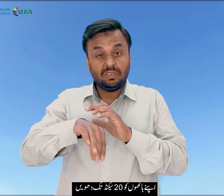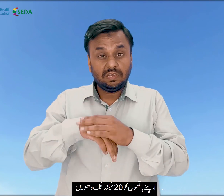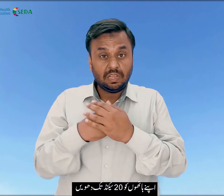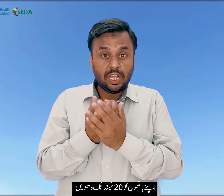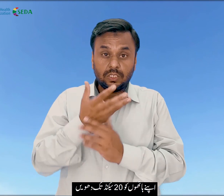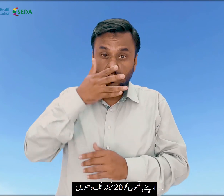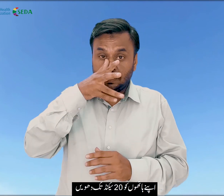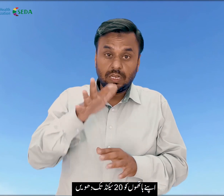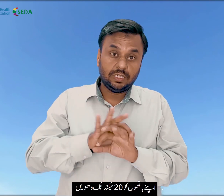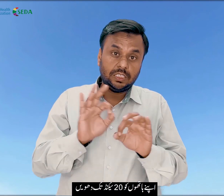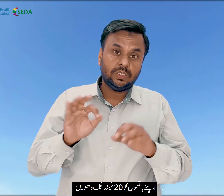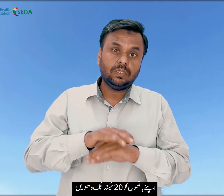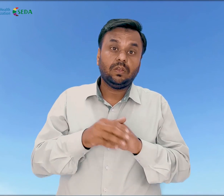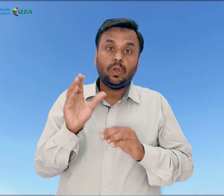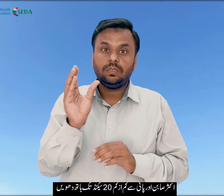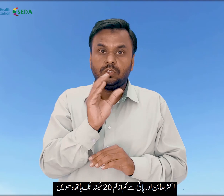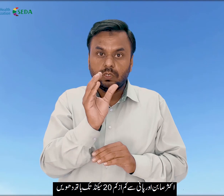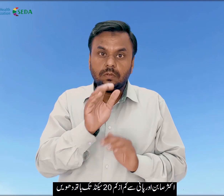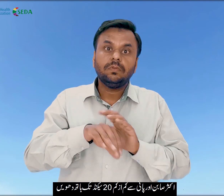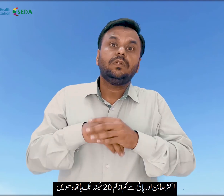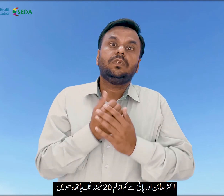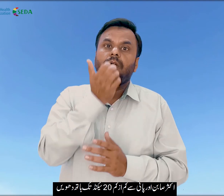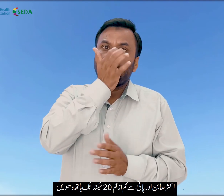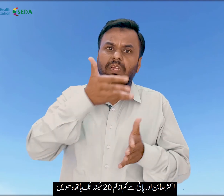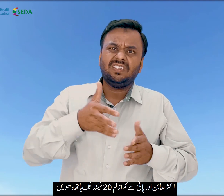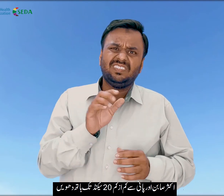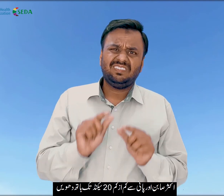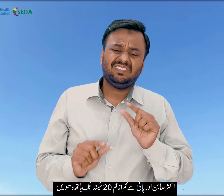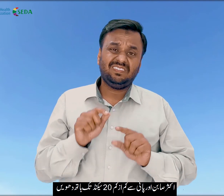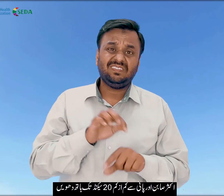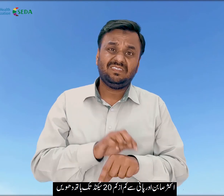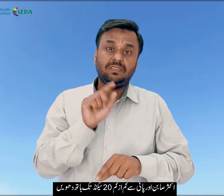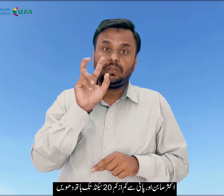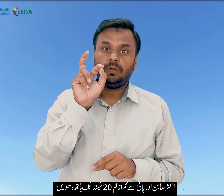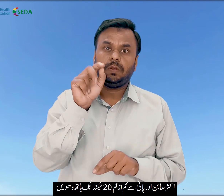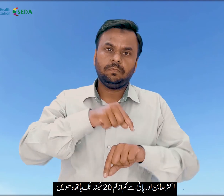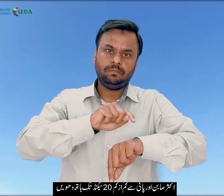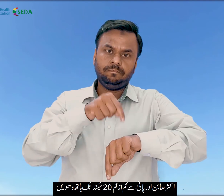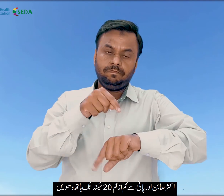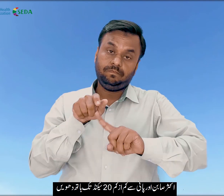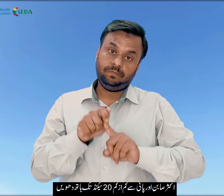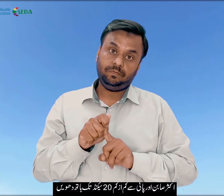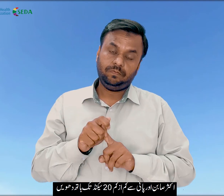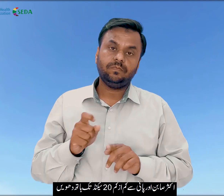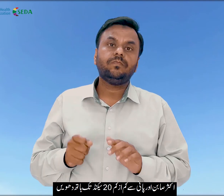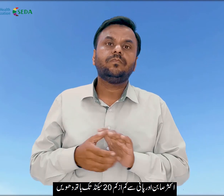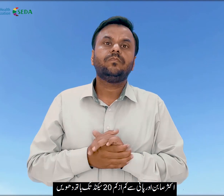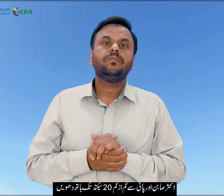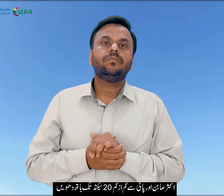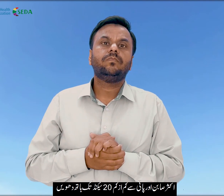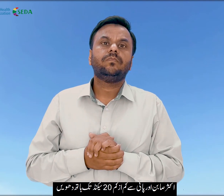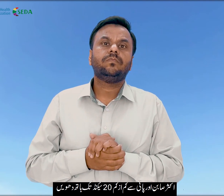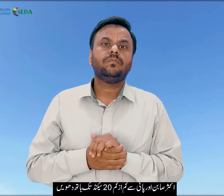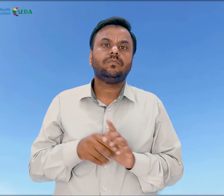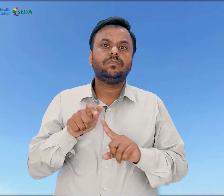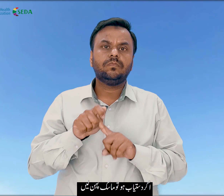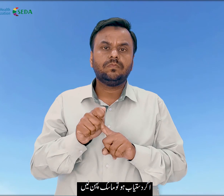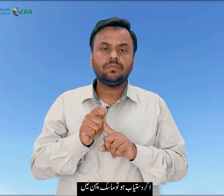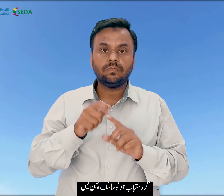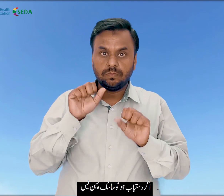دھوئیں۔ اکثر صابن اور پانی سے کم از کم 20 سیکنڈ تک ہاتھ دھوئیں۔ اگر